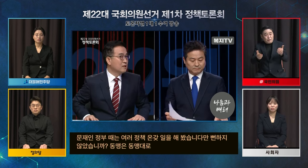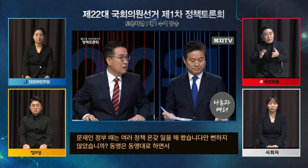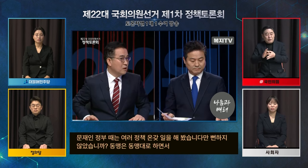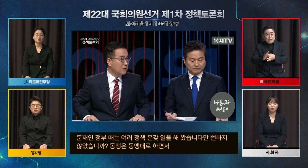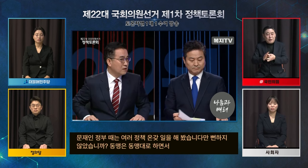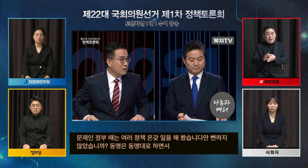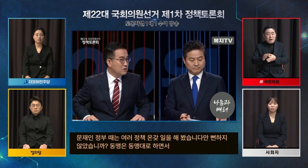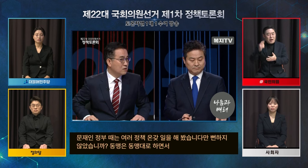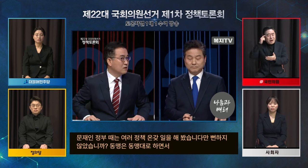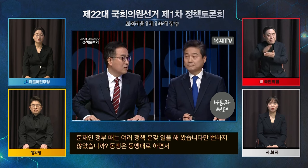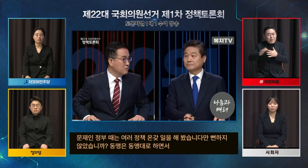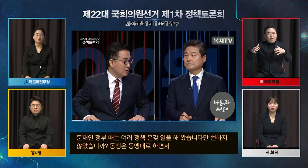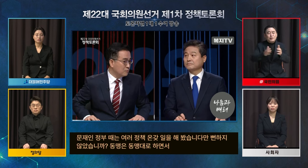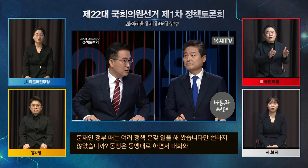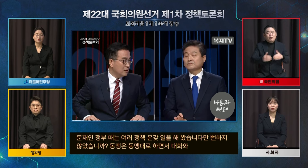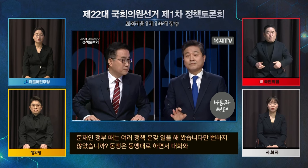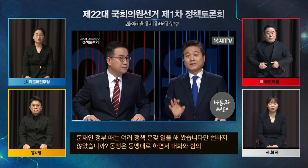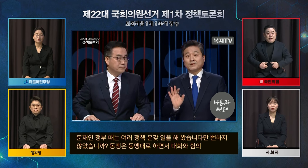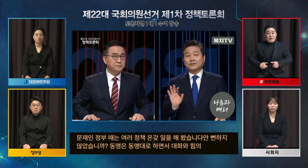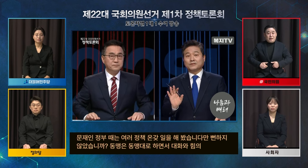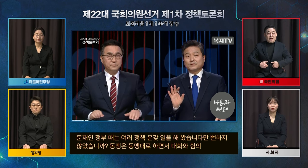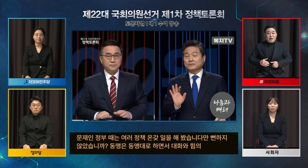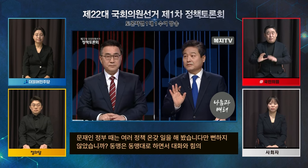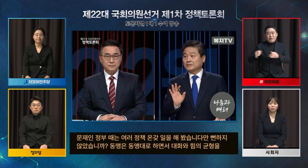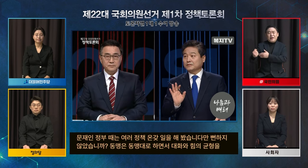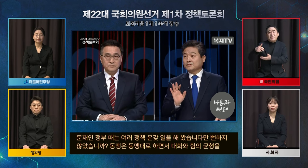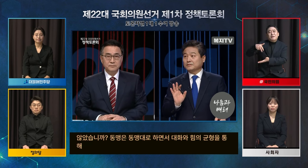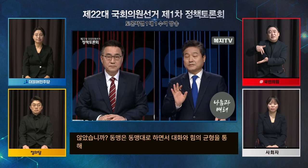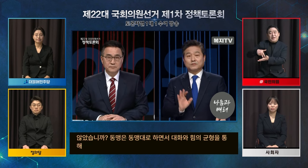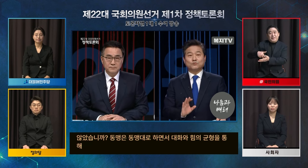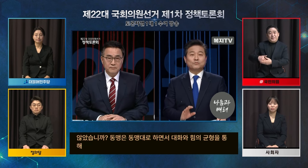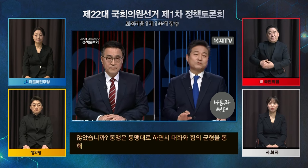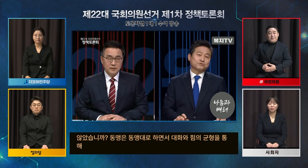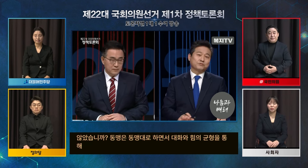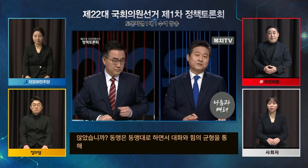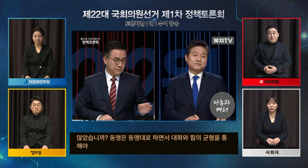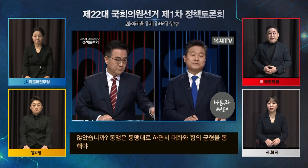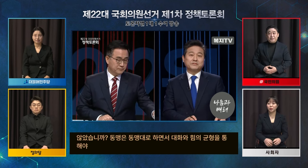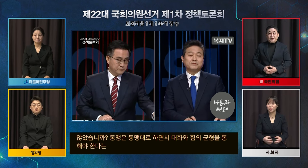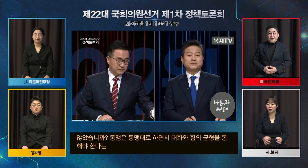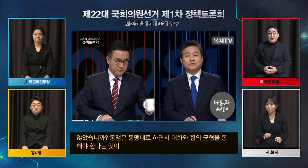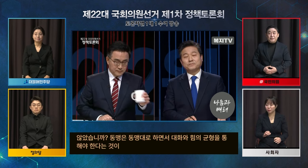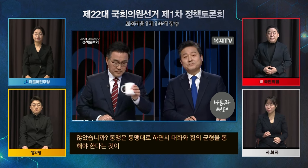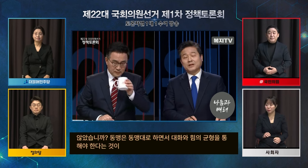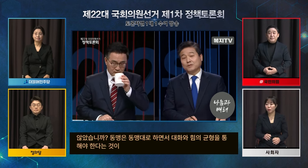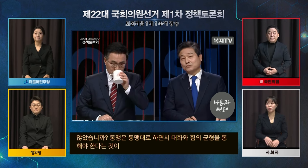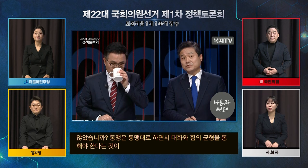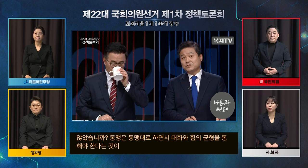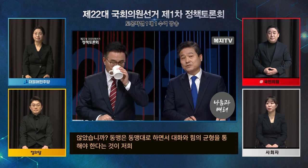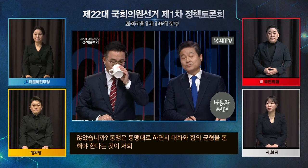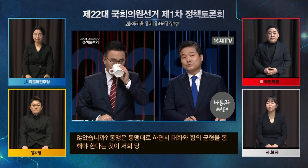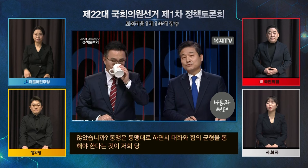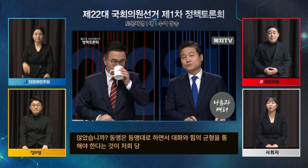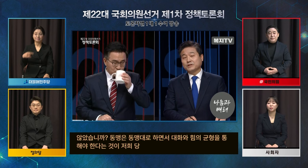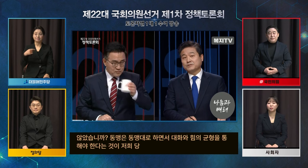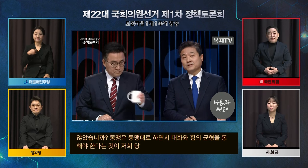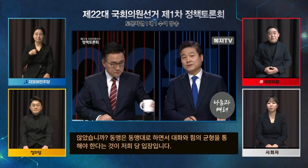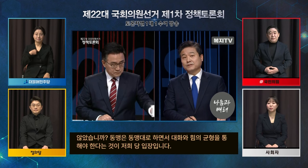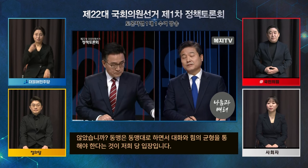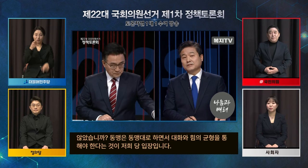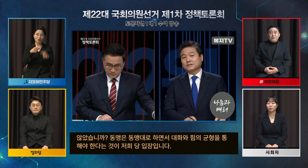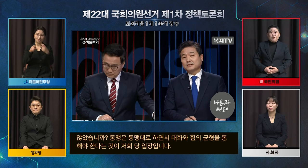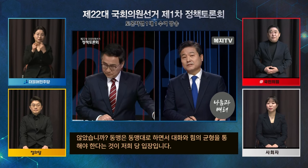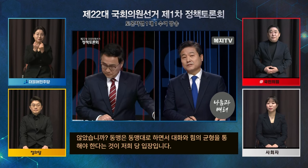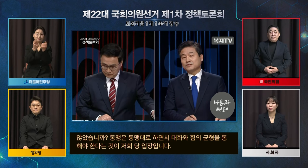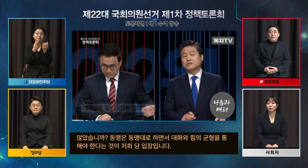전쟁에 대비해야 되겠다는 것이 저희 당의 입장입니다. 네. 김영배 의원. 제가 조금만 추가로 말씀을 드리면요. 문재인 정부에서